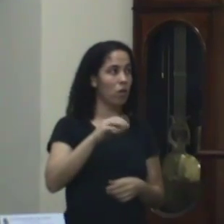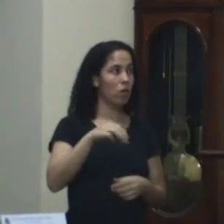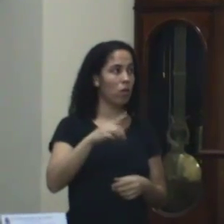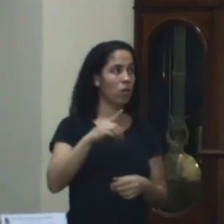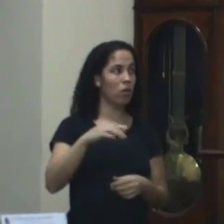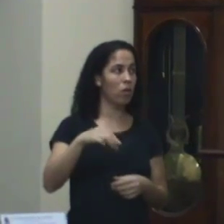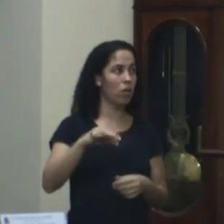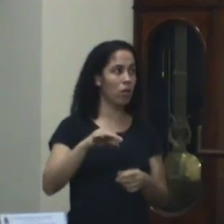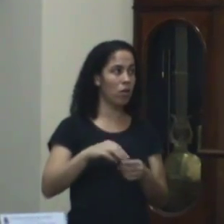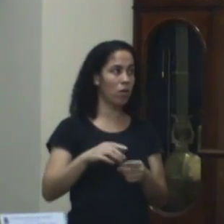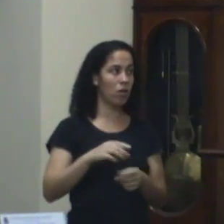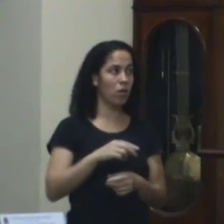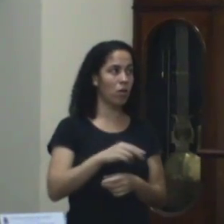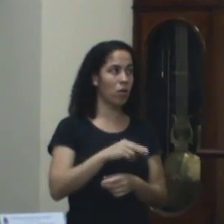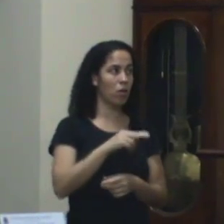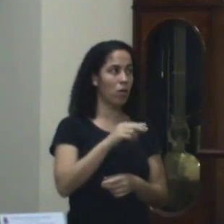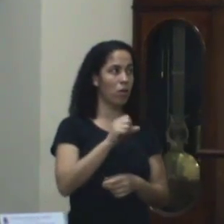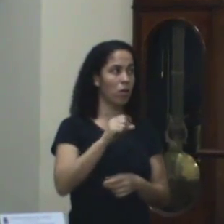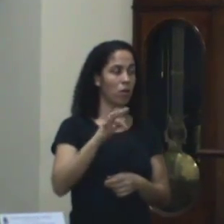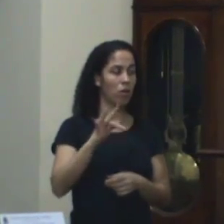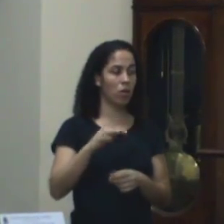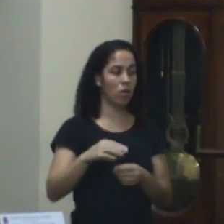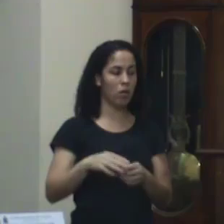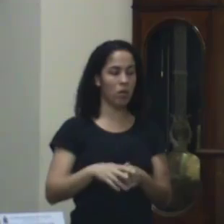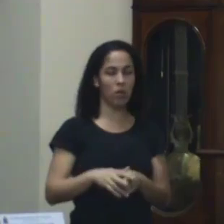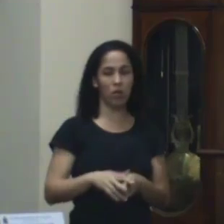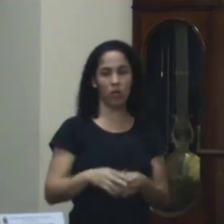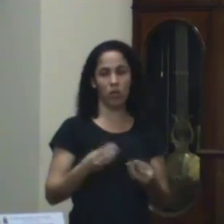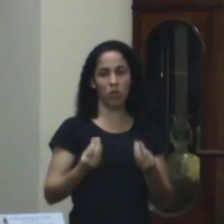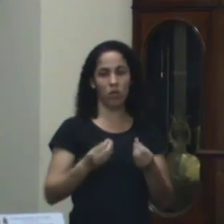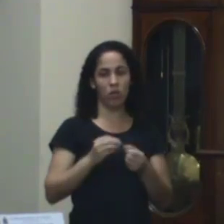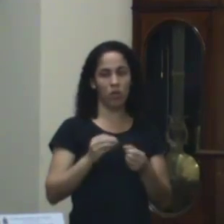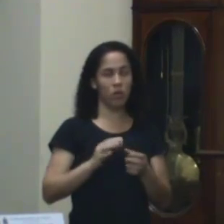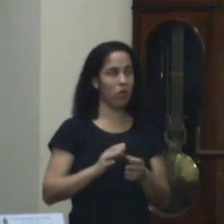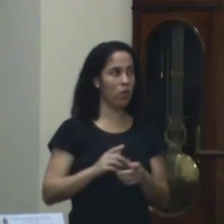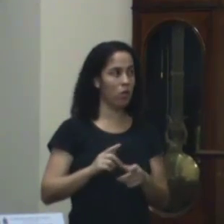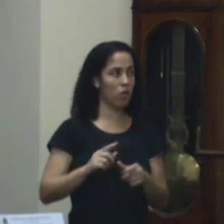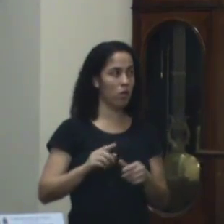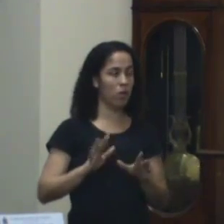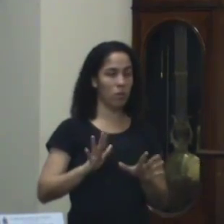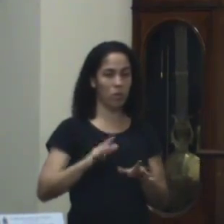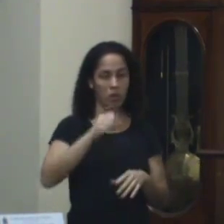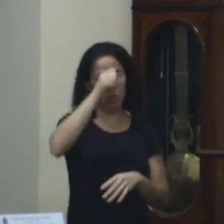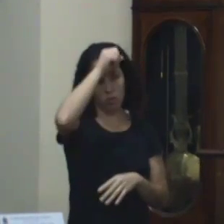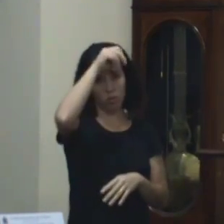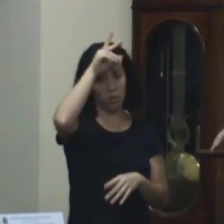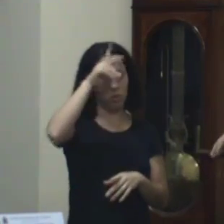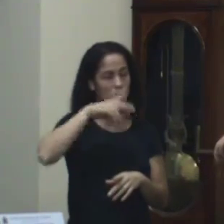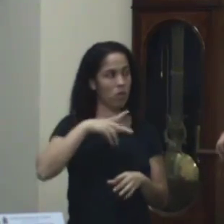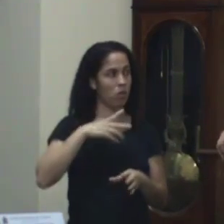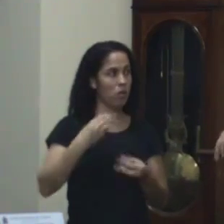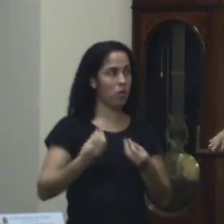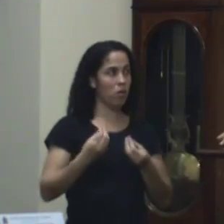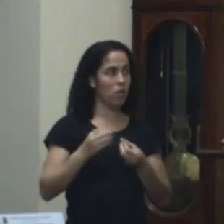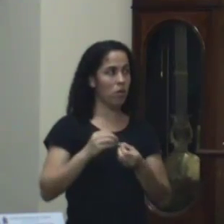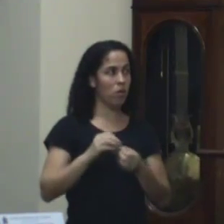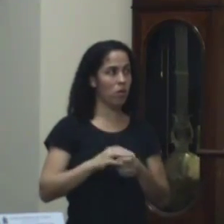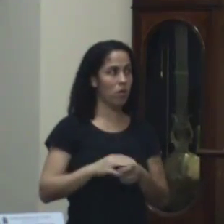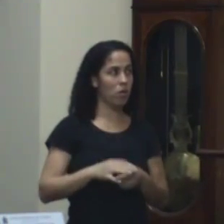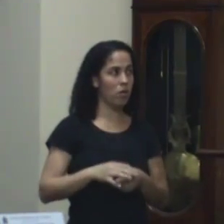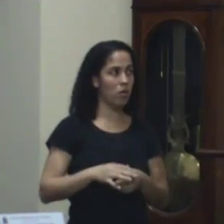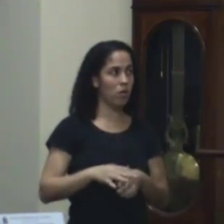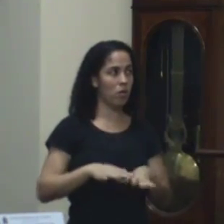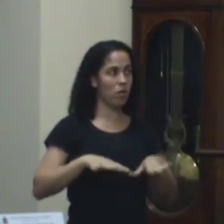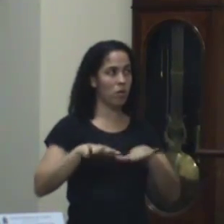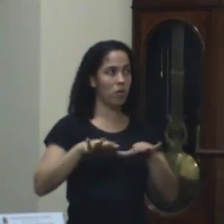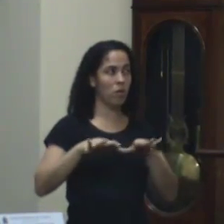O atendimento na SF, eles fazem o que eles podem, né? Além da prefeitura ter que desgastar, ter que